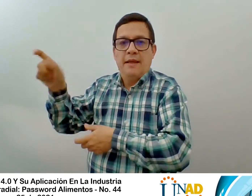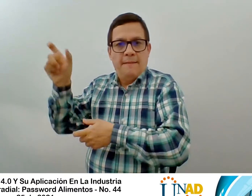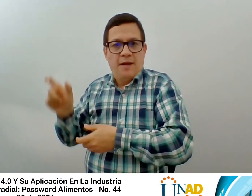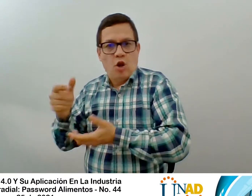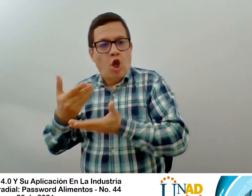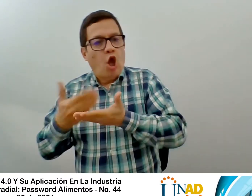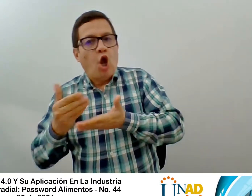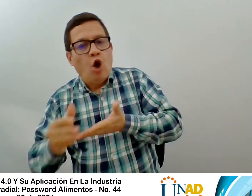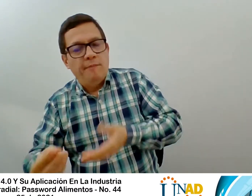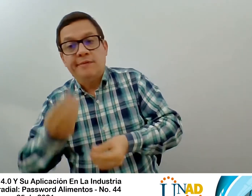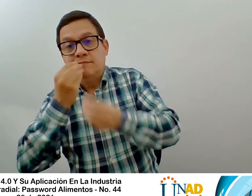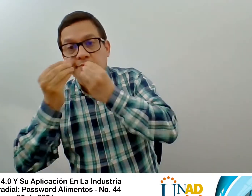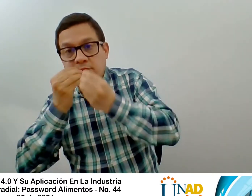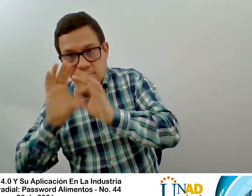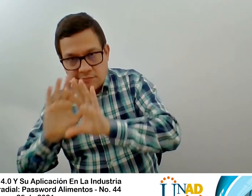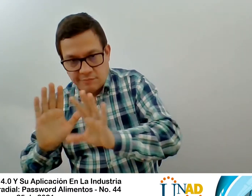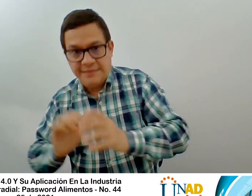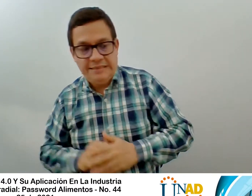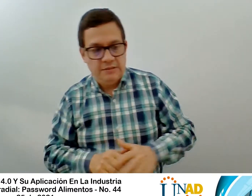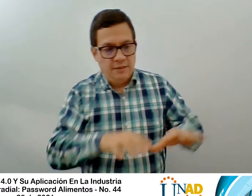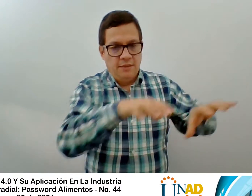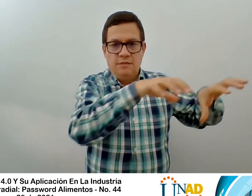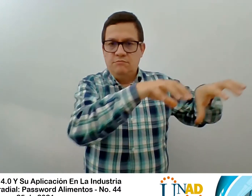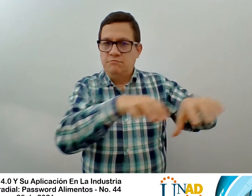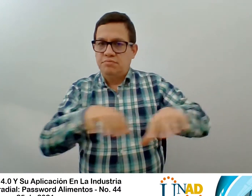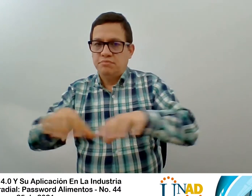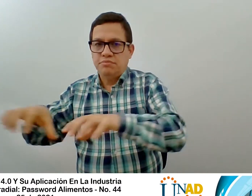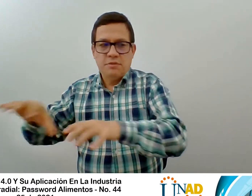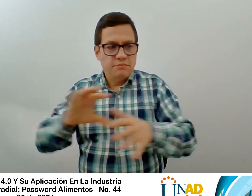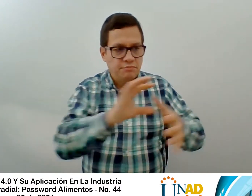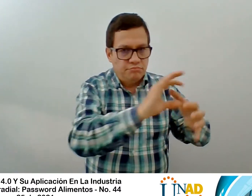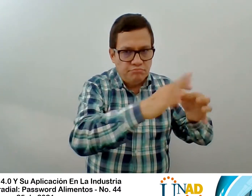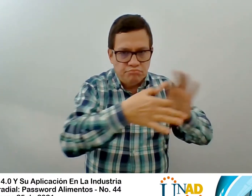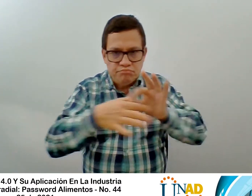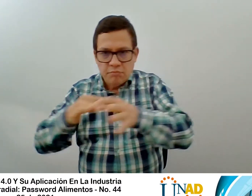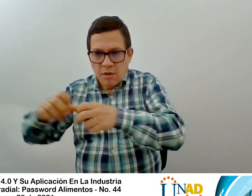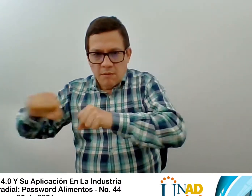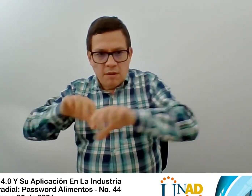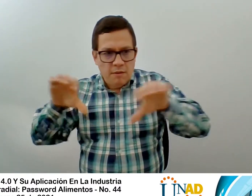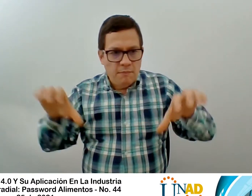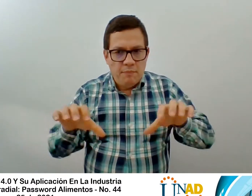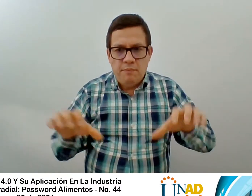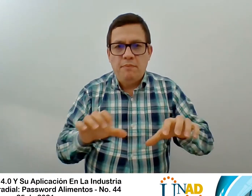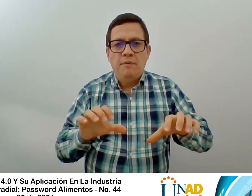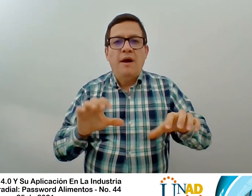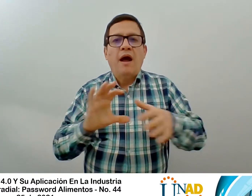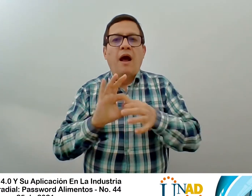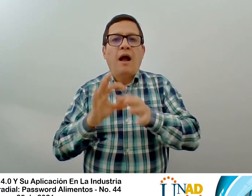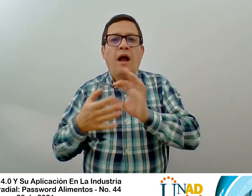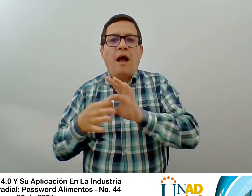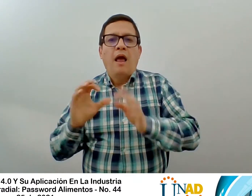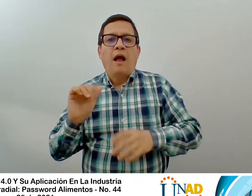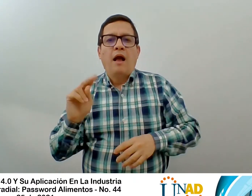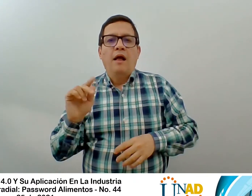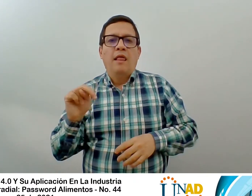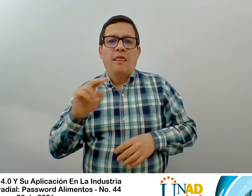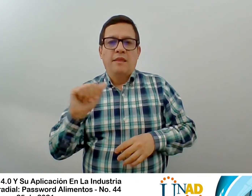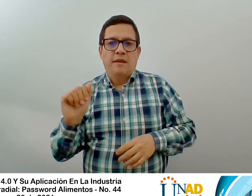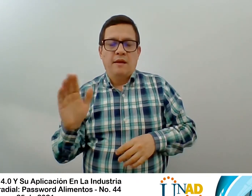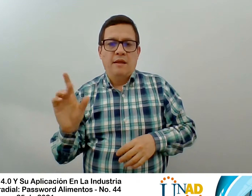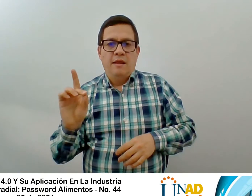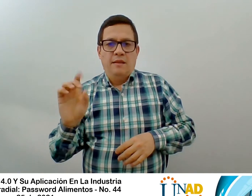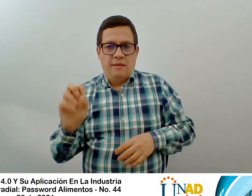podemos hablar de que en cualquiera de los eslabones podría aplicarse alguna de las tecnologías 4.0. Por